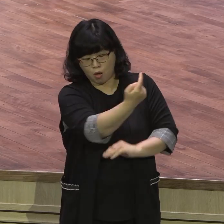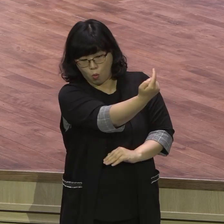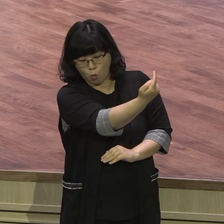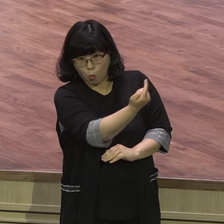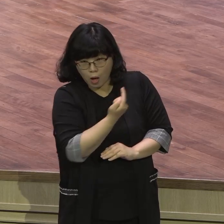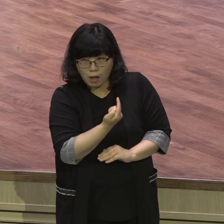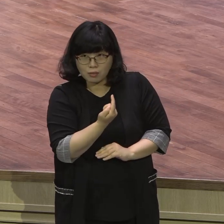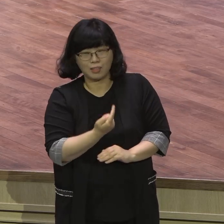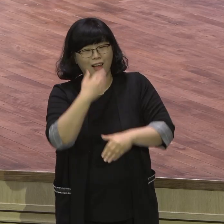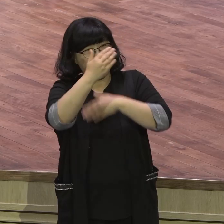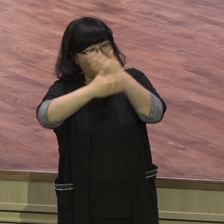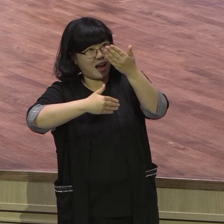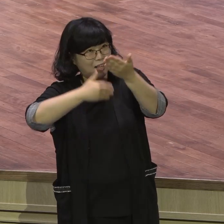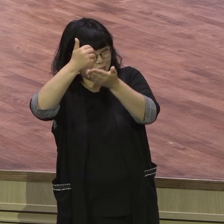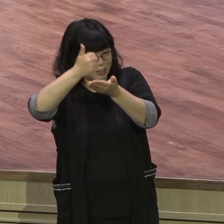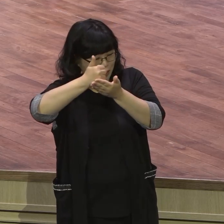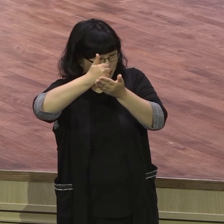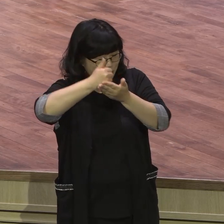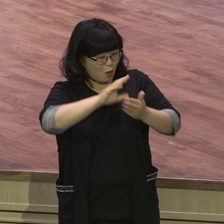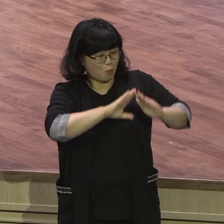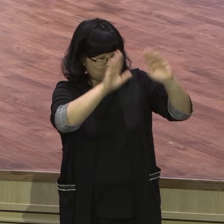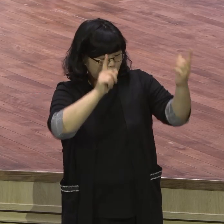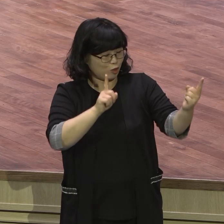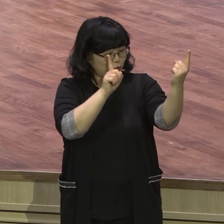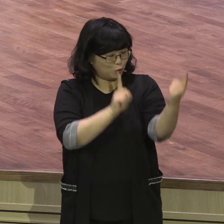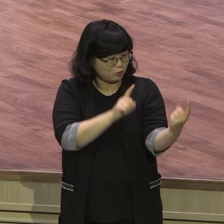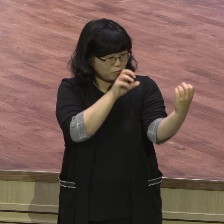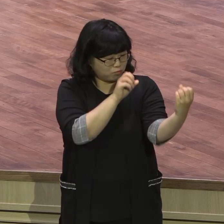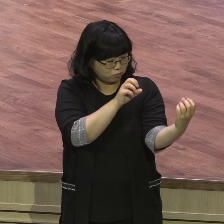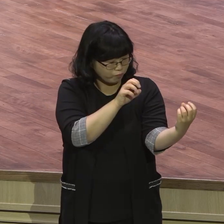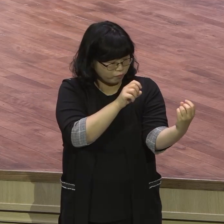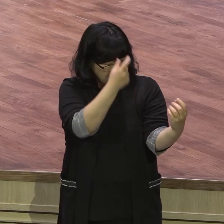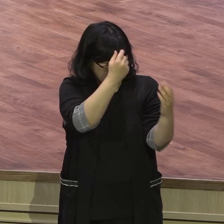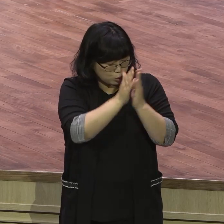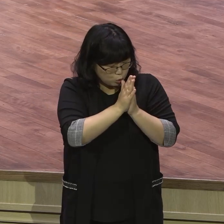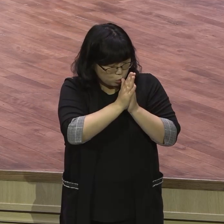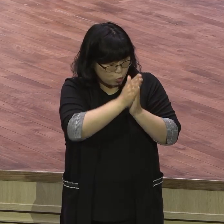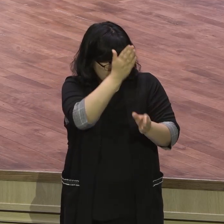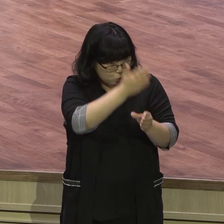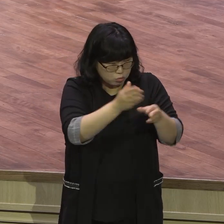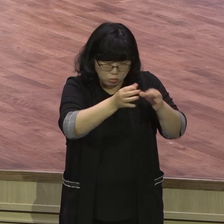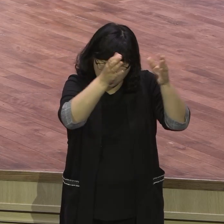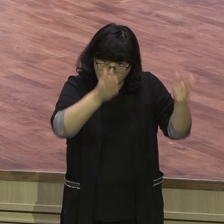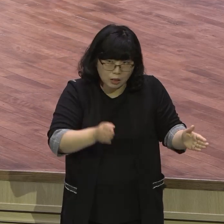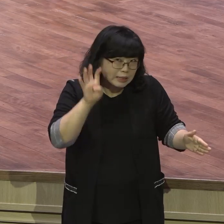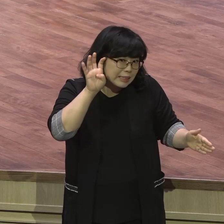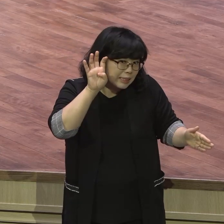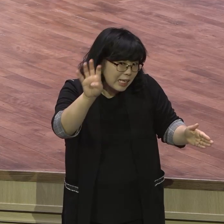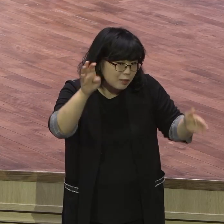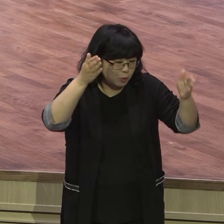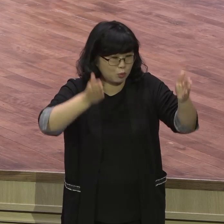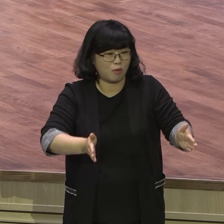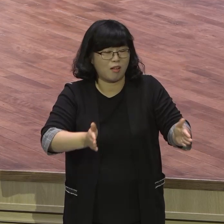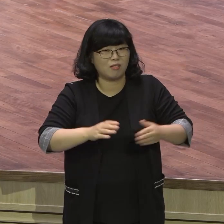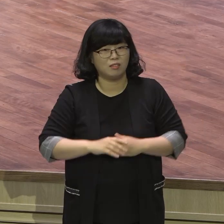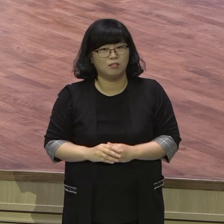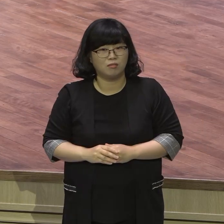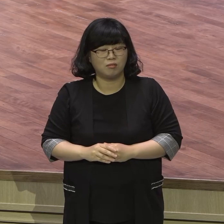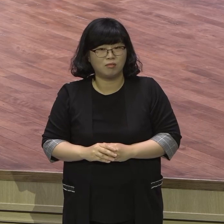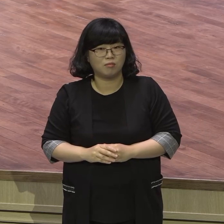계명이 새긴 돌판을 주겠다고 그렇게 말씀을 하셨기 때문에 모세는 말씀하신 대로